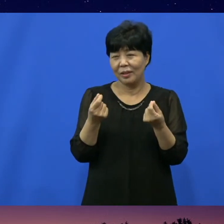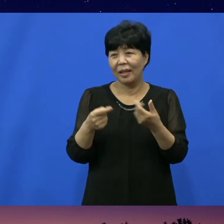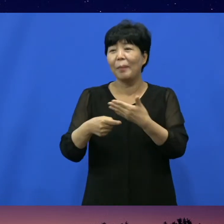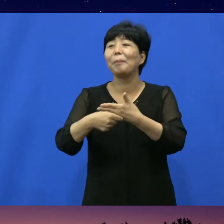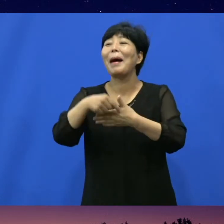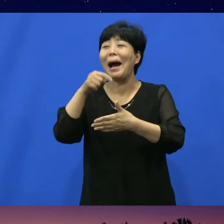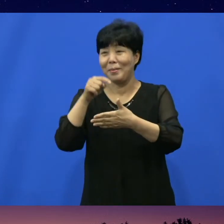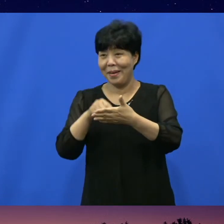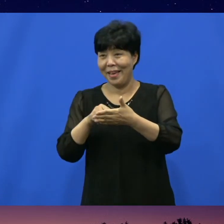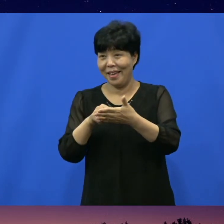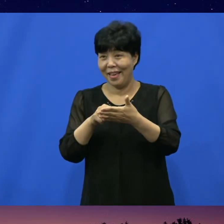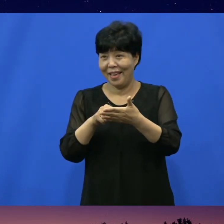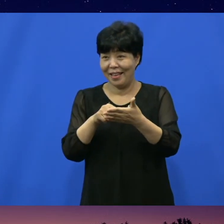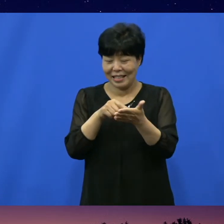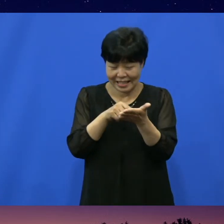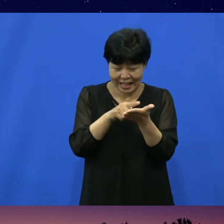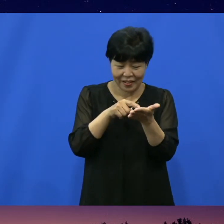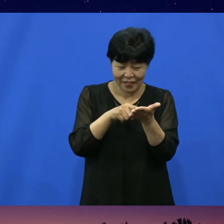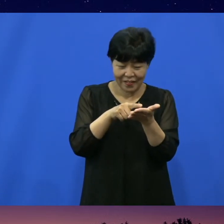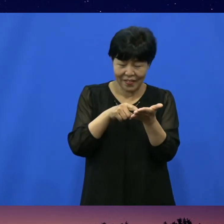해요.